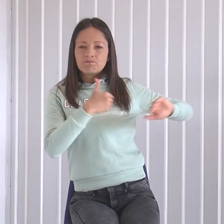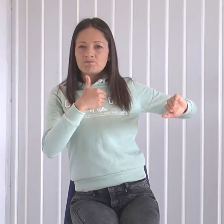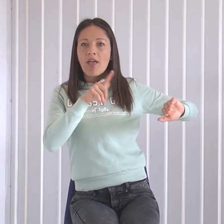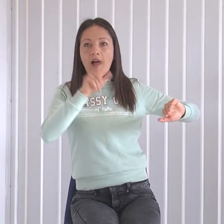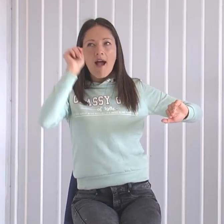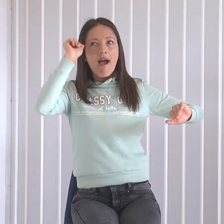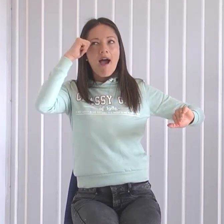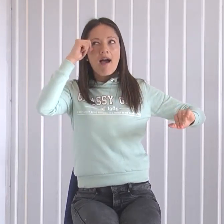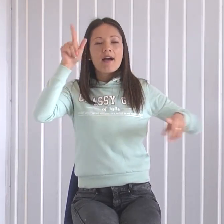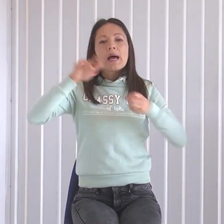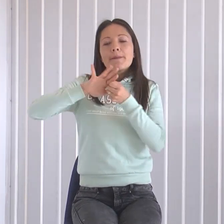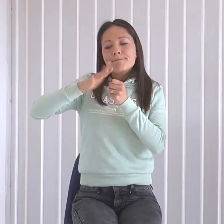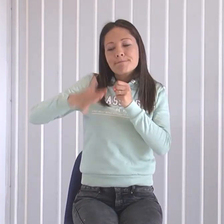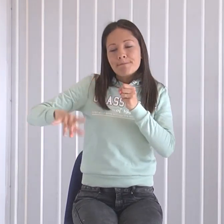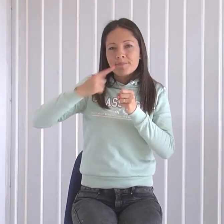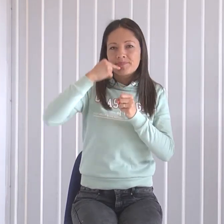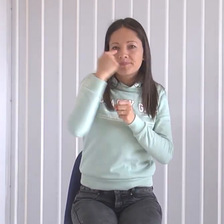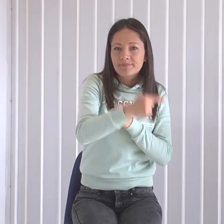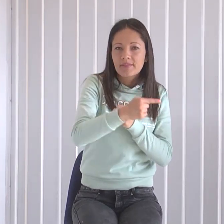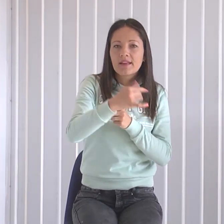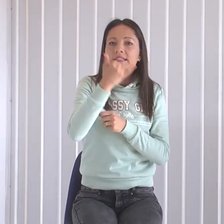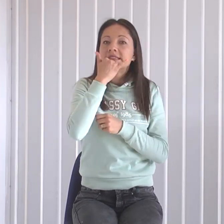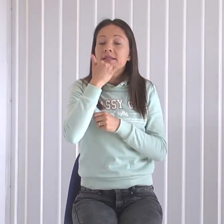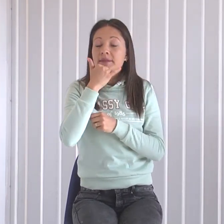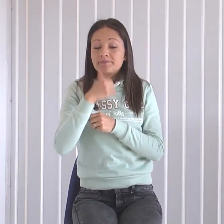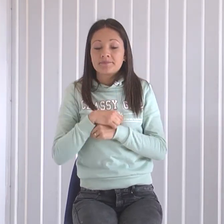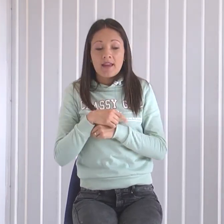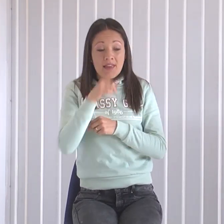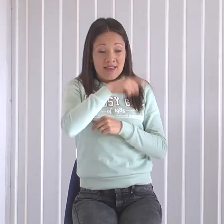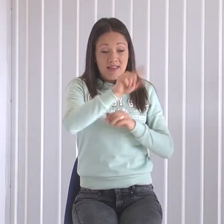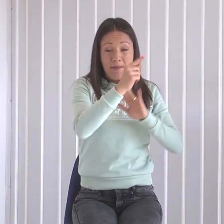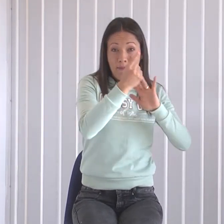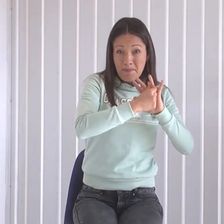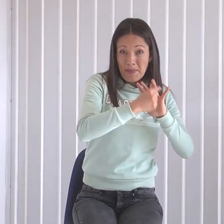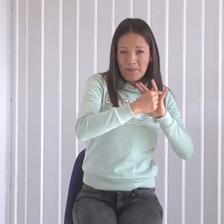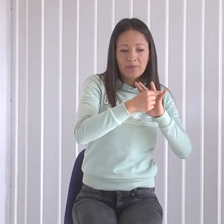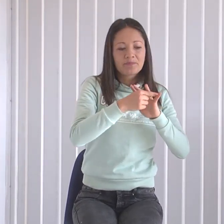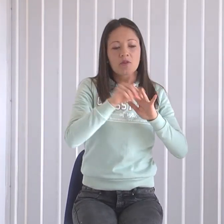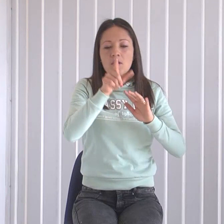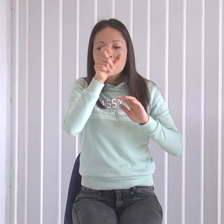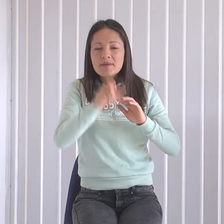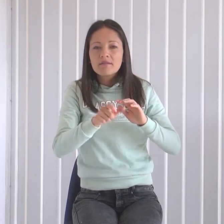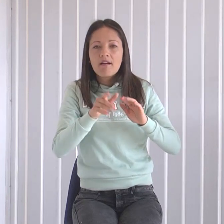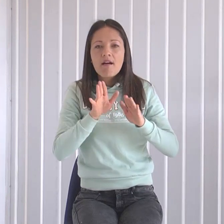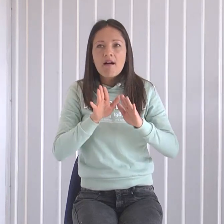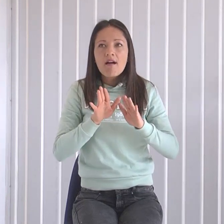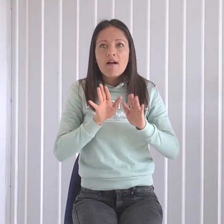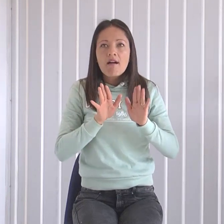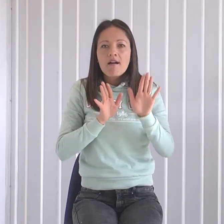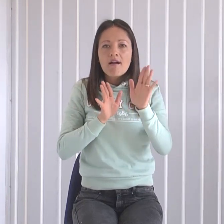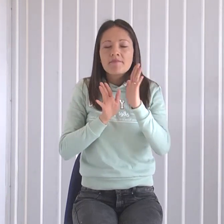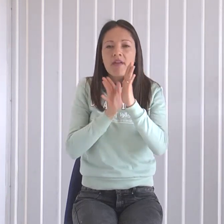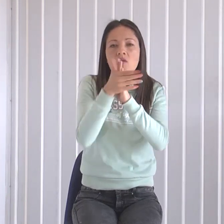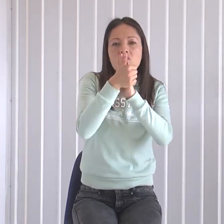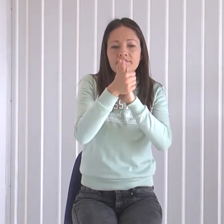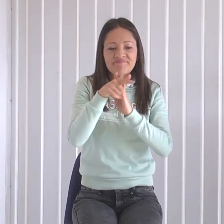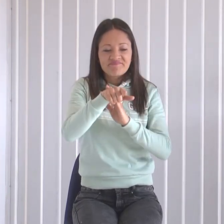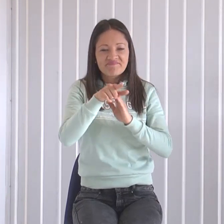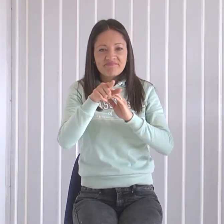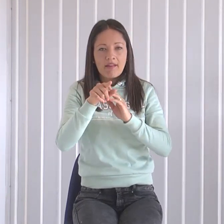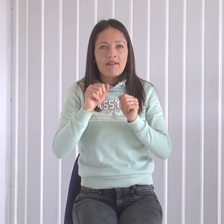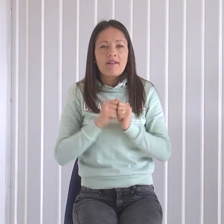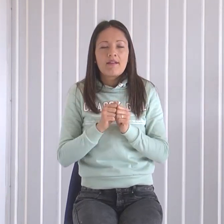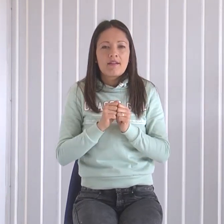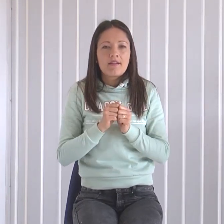que Moisés dijo que a causa del adulterio, es decir, de romper ese pacto, de quebrar esa fidelidad,